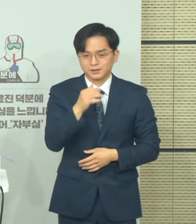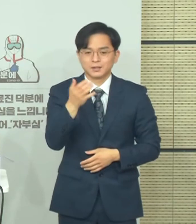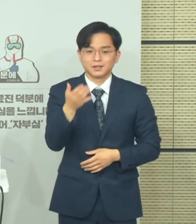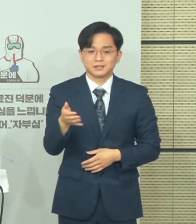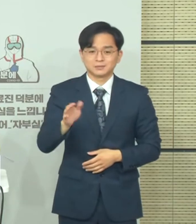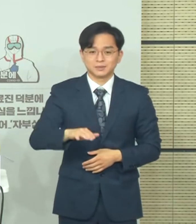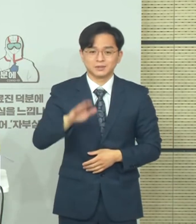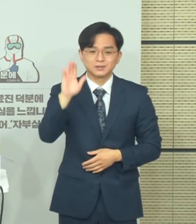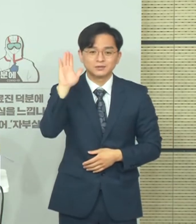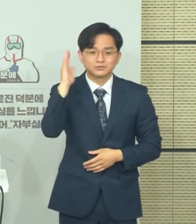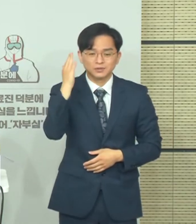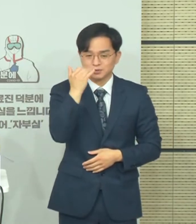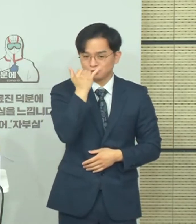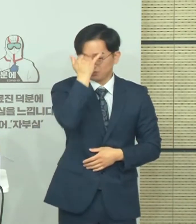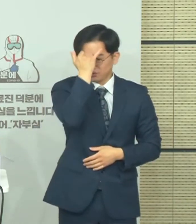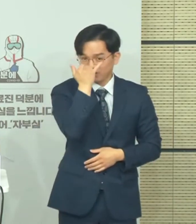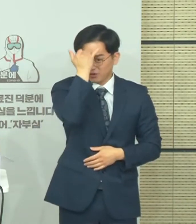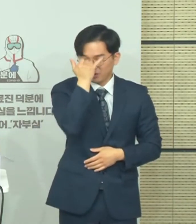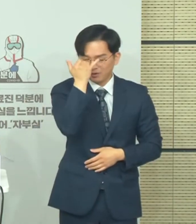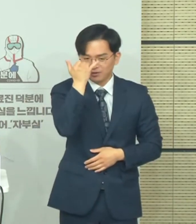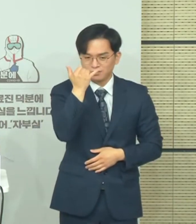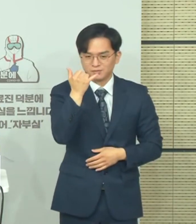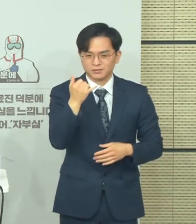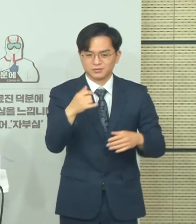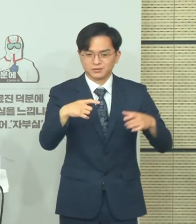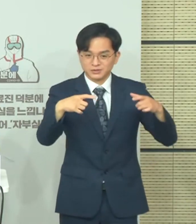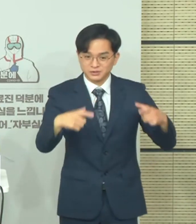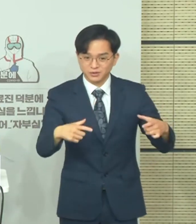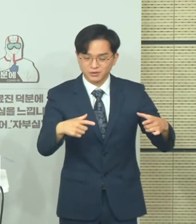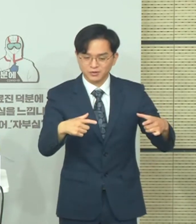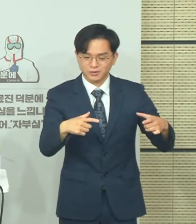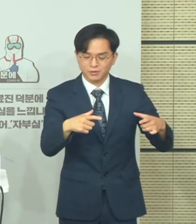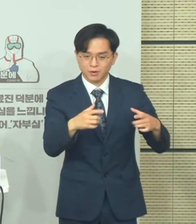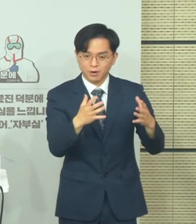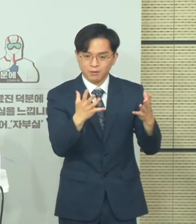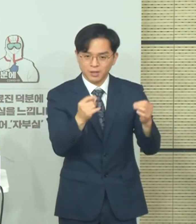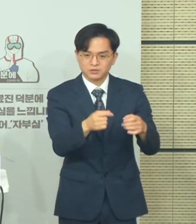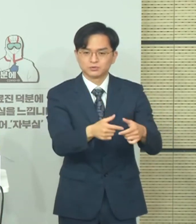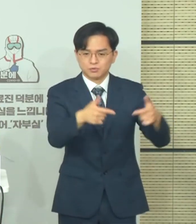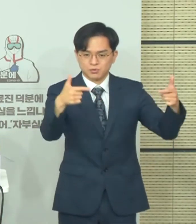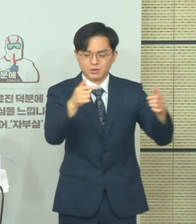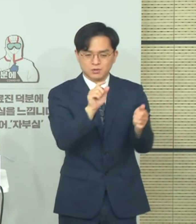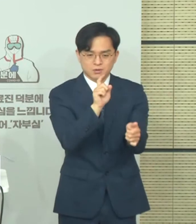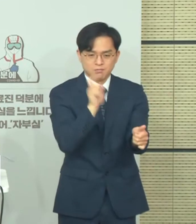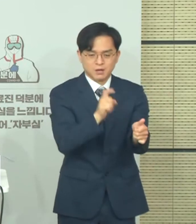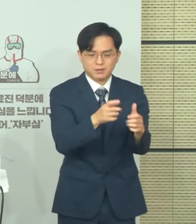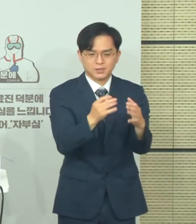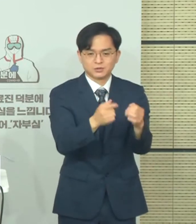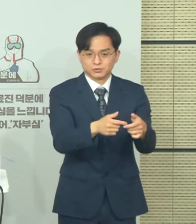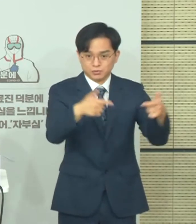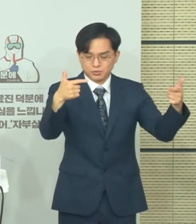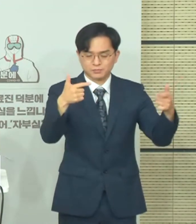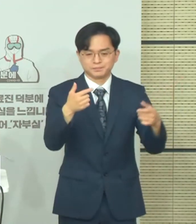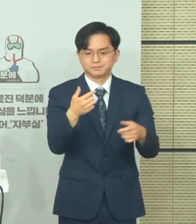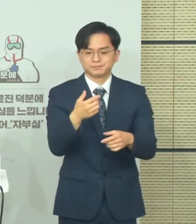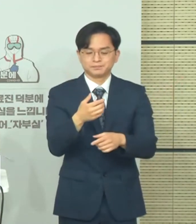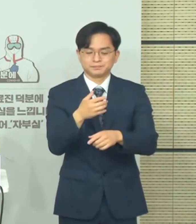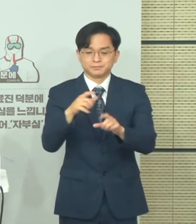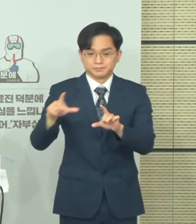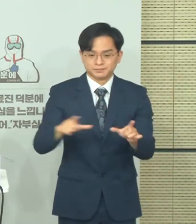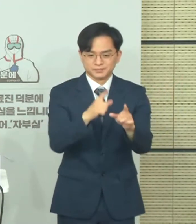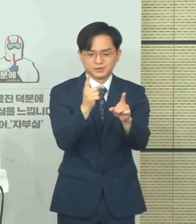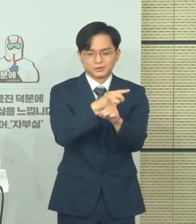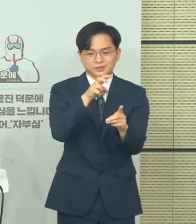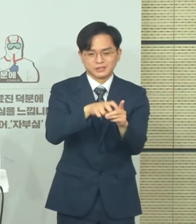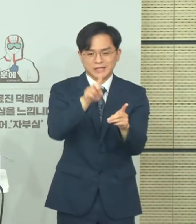충청 껌과 해에 입국 환자의 대응하여 오늘부터 추가로 충청권의 생활 치료 센터를 열어 내일부터